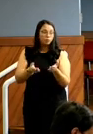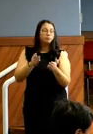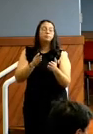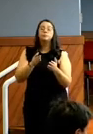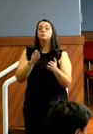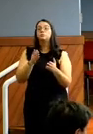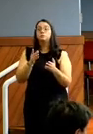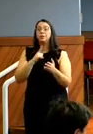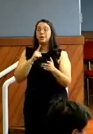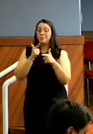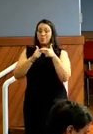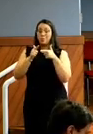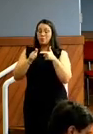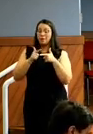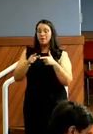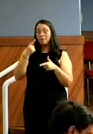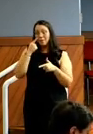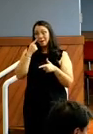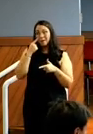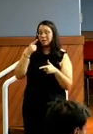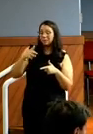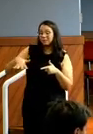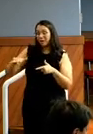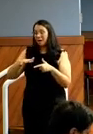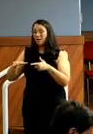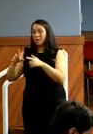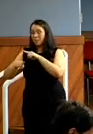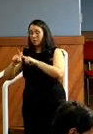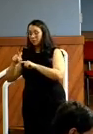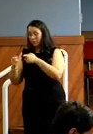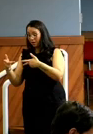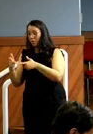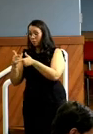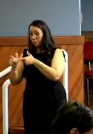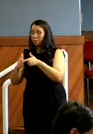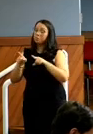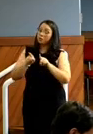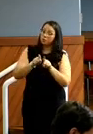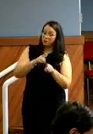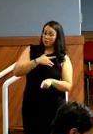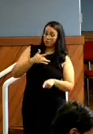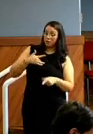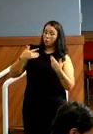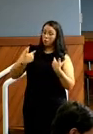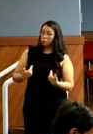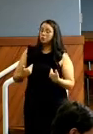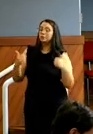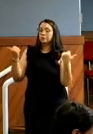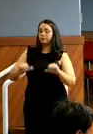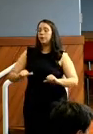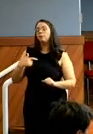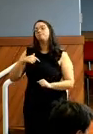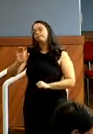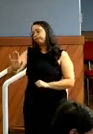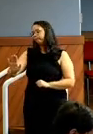material possa infligir problemas do ponto de vista tanto da conservação do material quanto com a saúde do indivíduo. Né? Então, isso a gente pode barrar e falar,